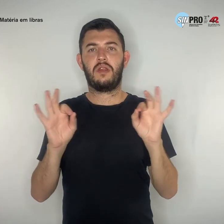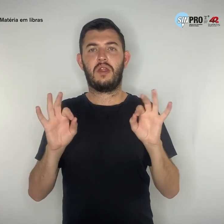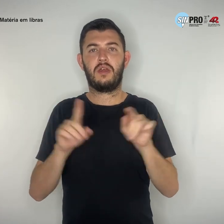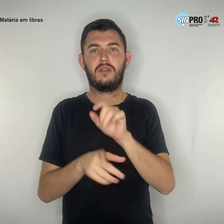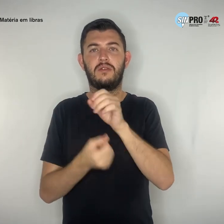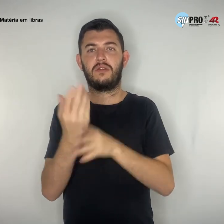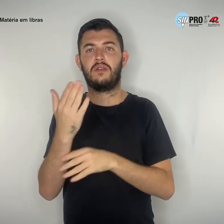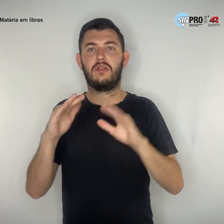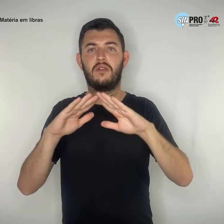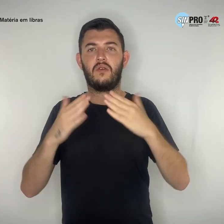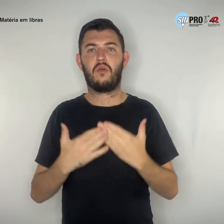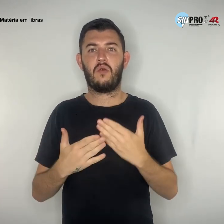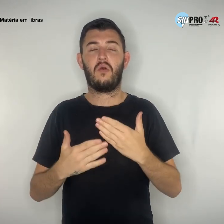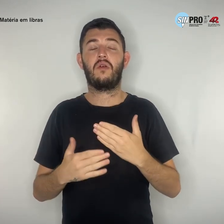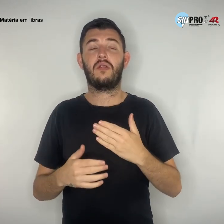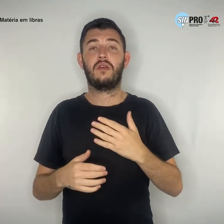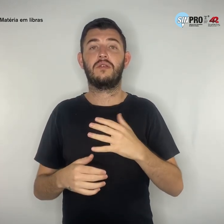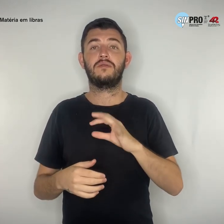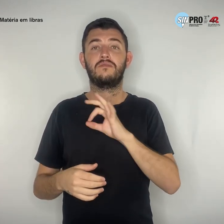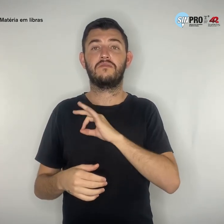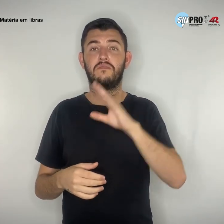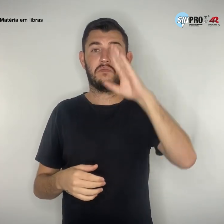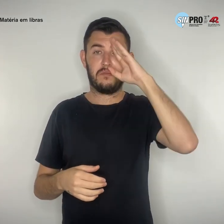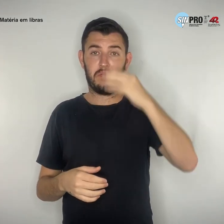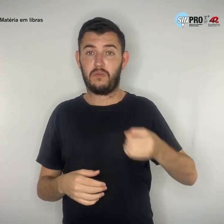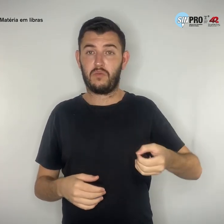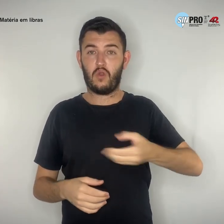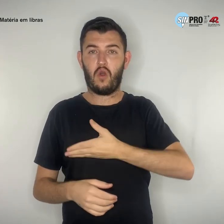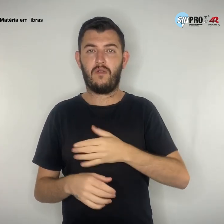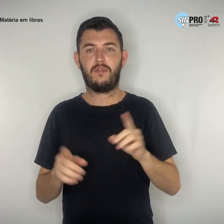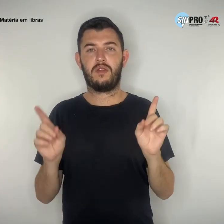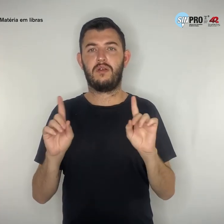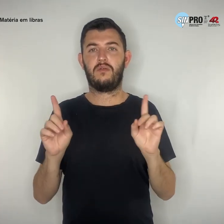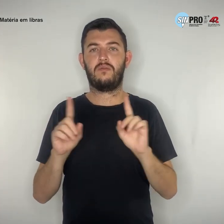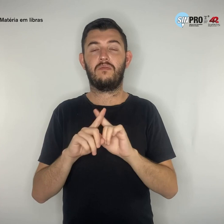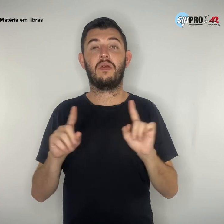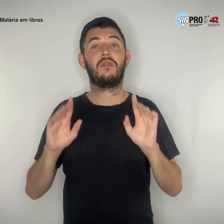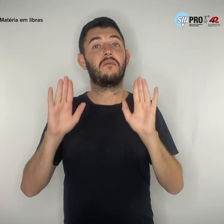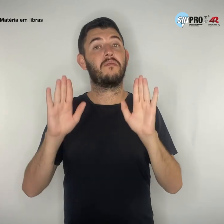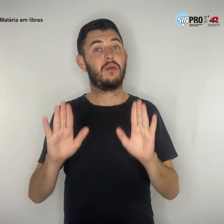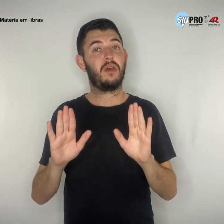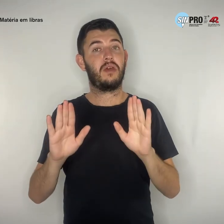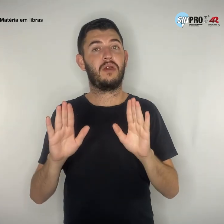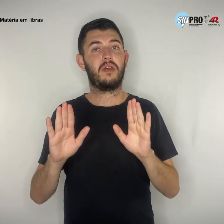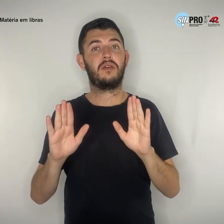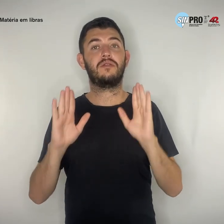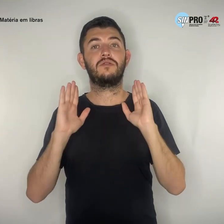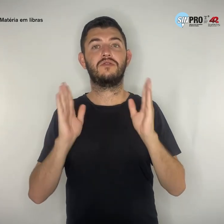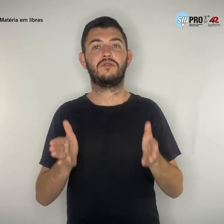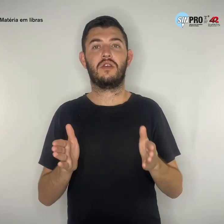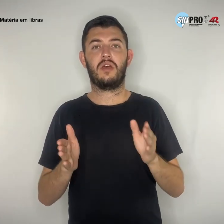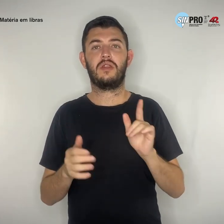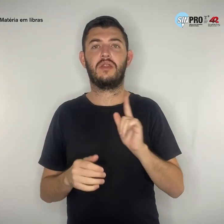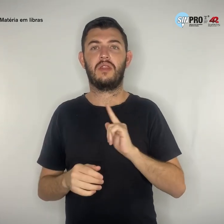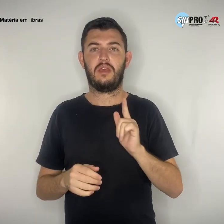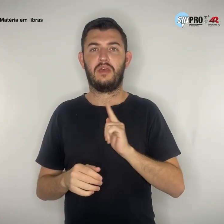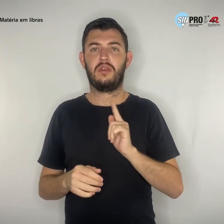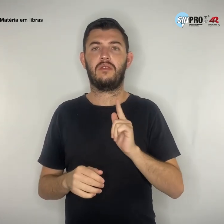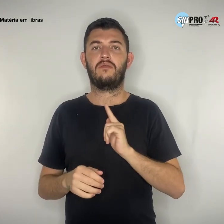escolas cívico-militares. Mas a tendência é que, já implantadas, continuem